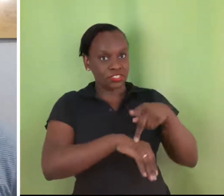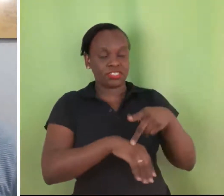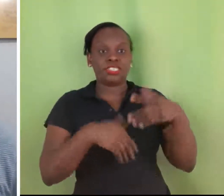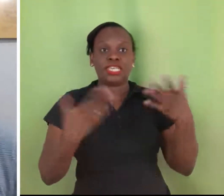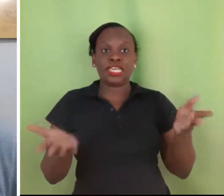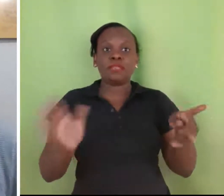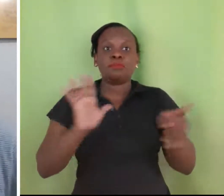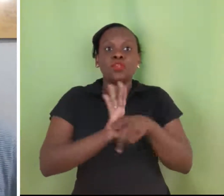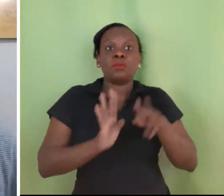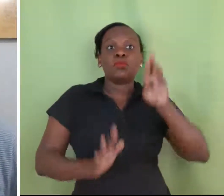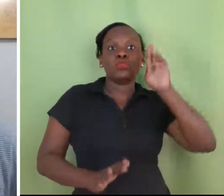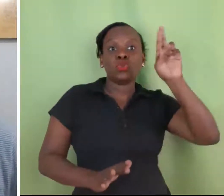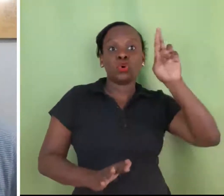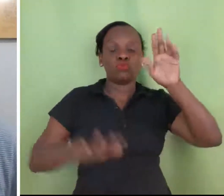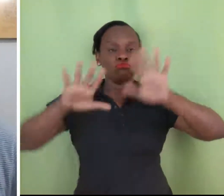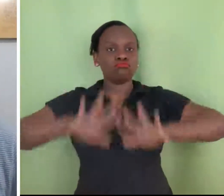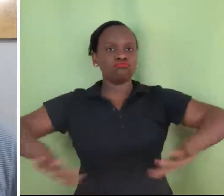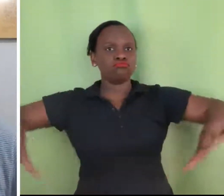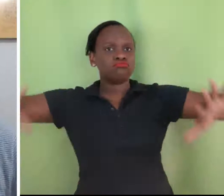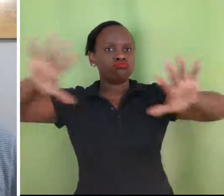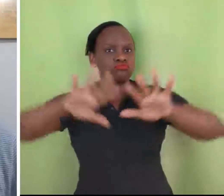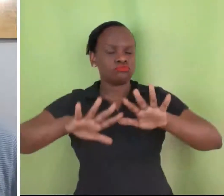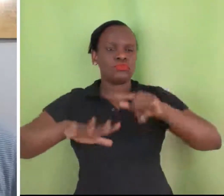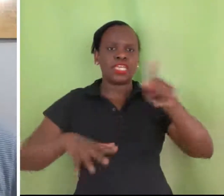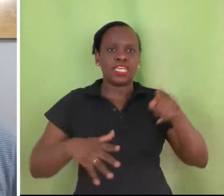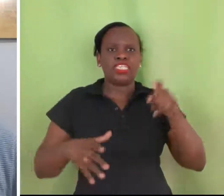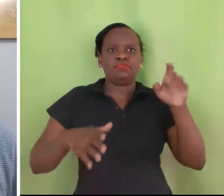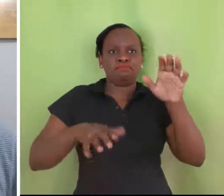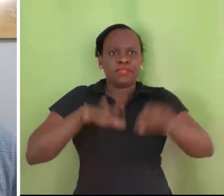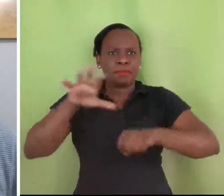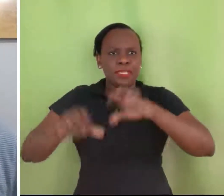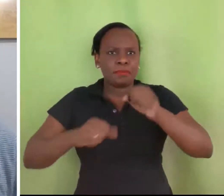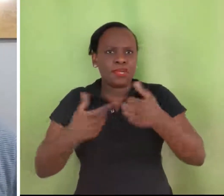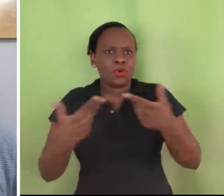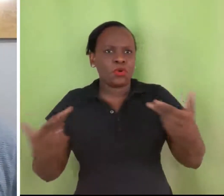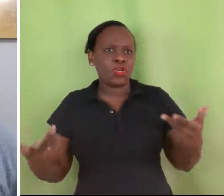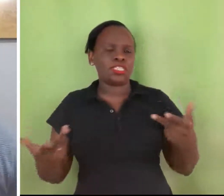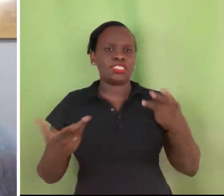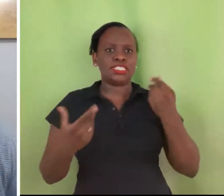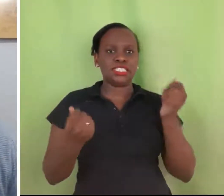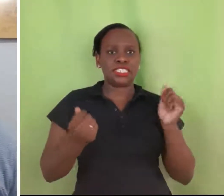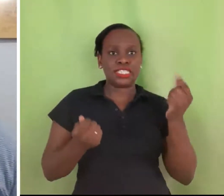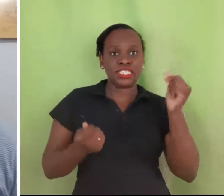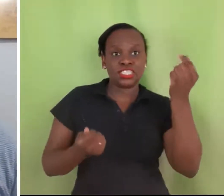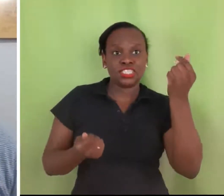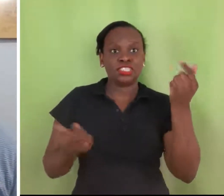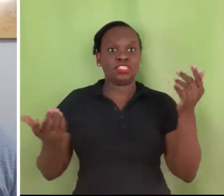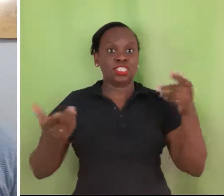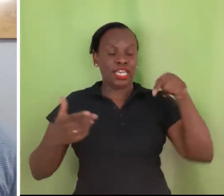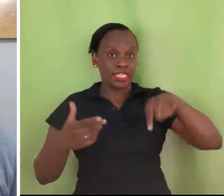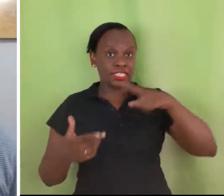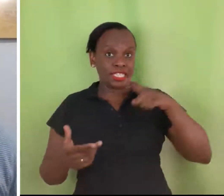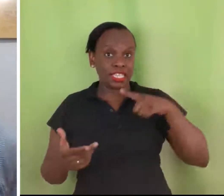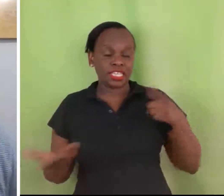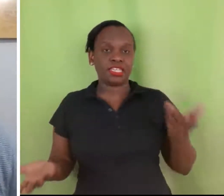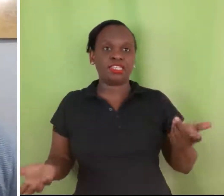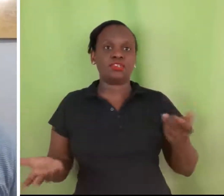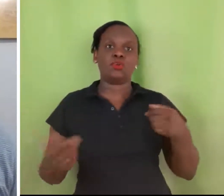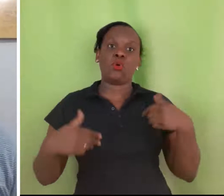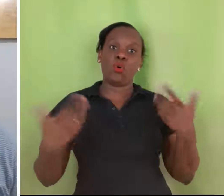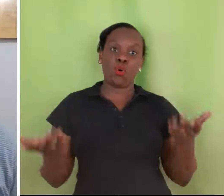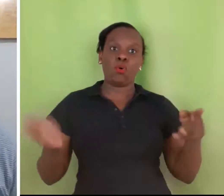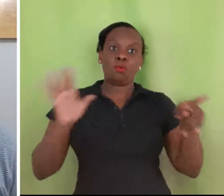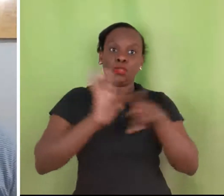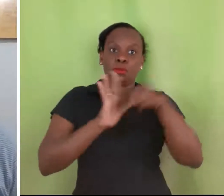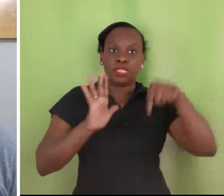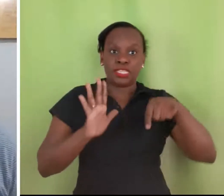serem os donos desse território, eles exploraram tanto as riquezas, né, que existiam aqui, né, ou que